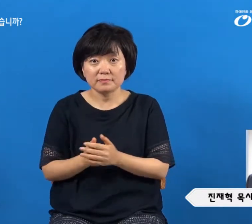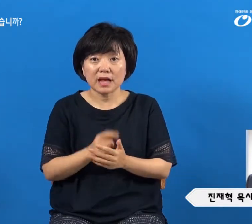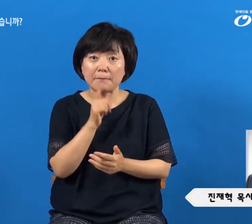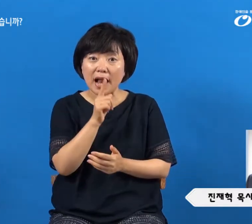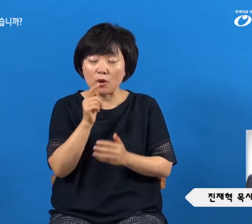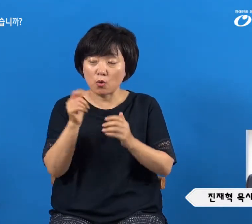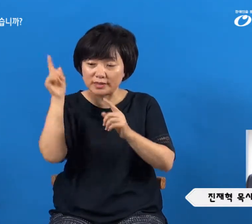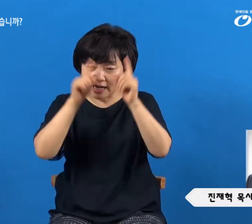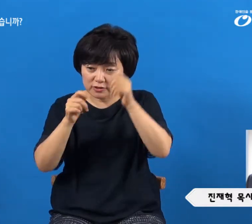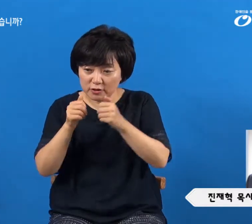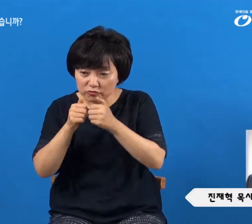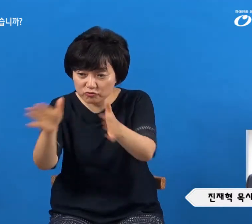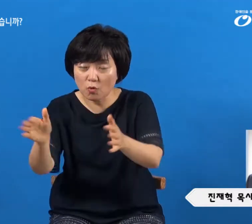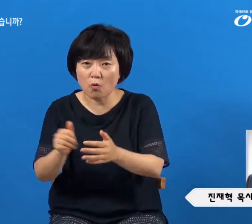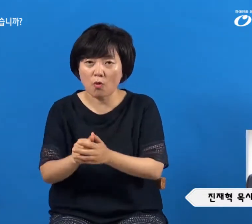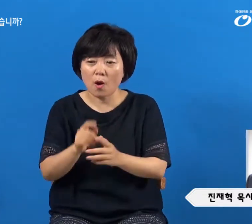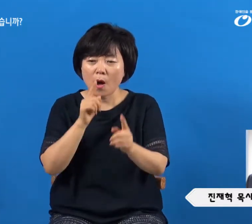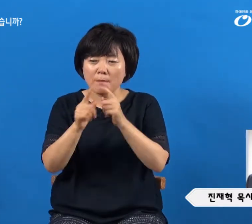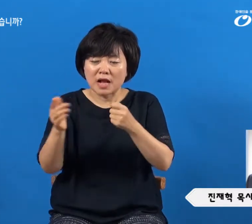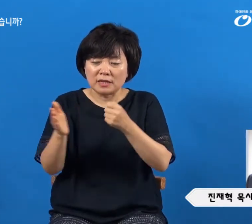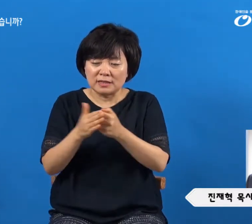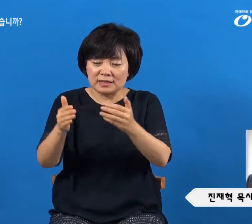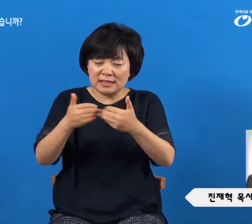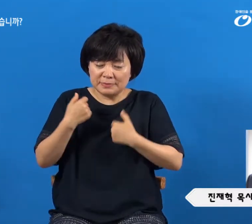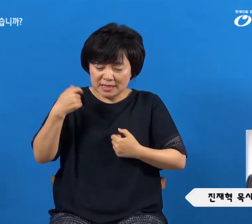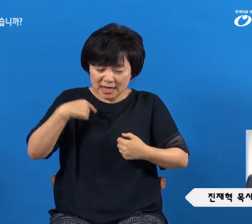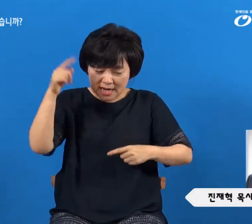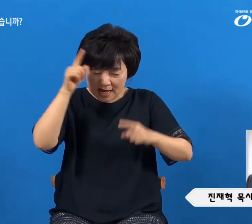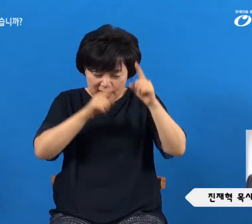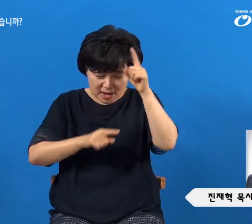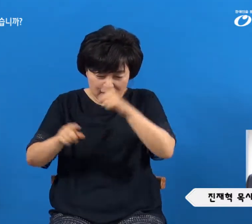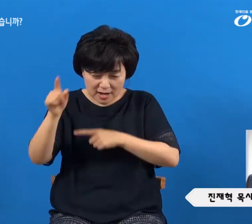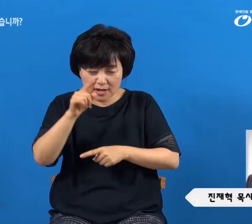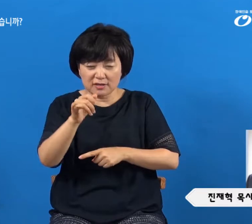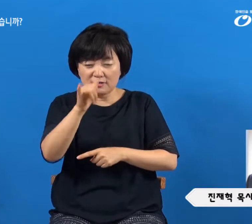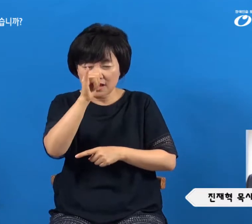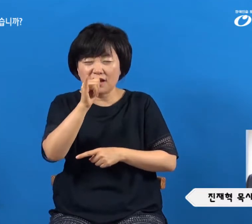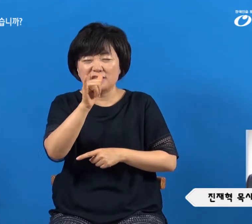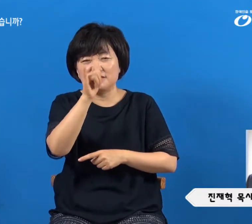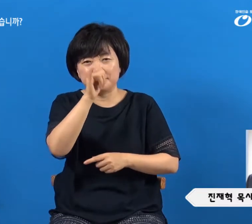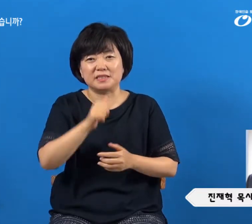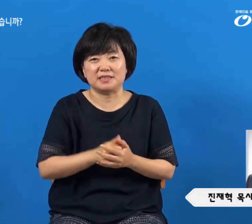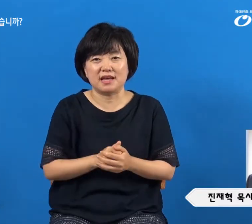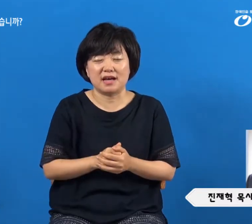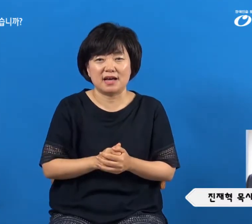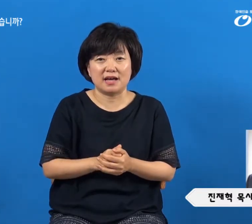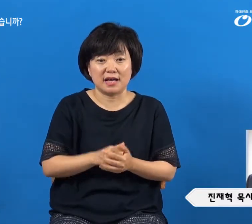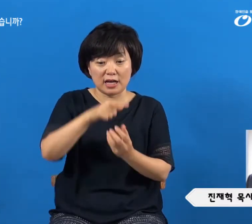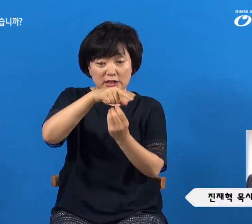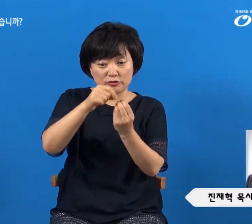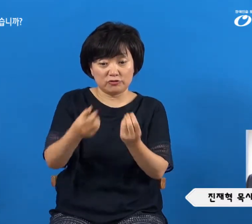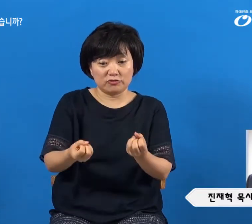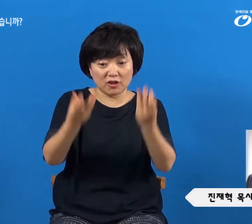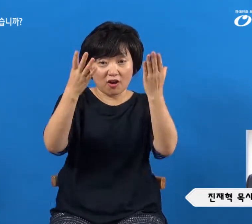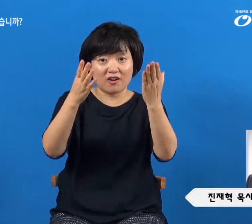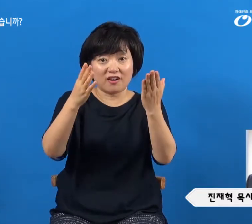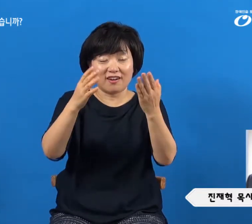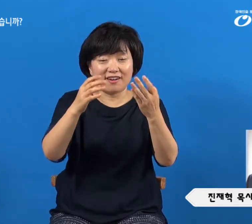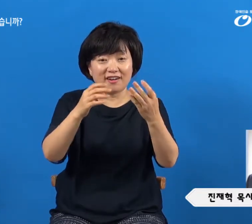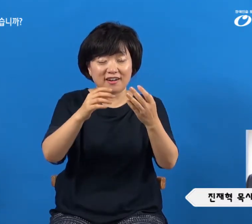상처를 주고 말 때문에 힘들어하는 경우들이 얼마나 많습니까? 추석 연휴에